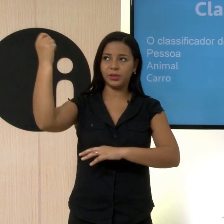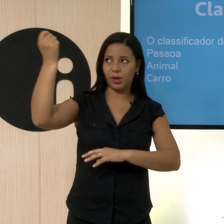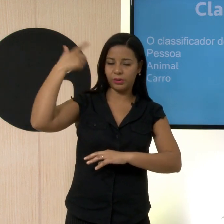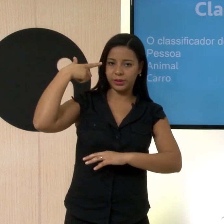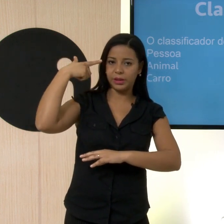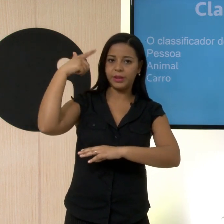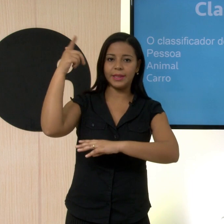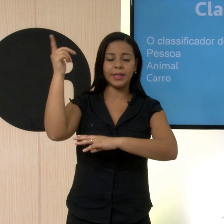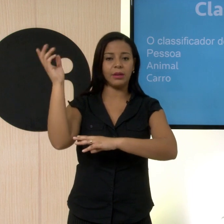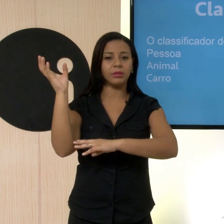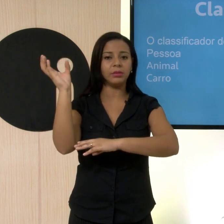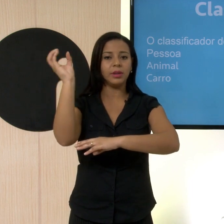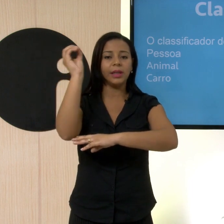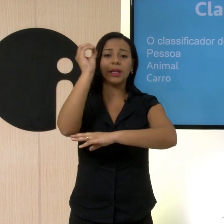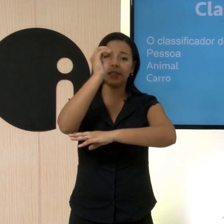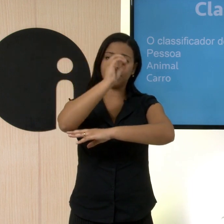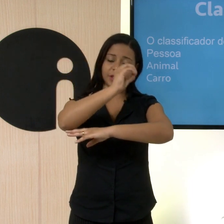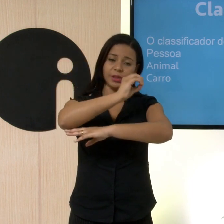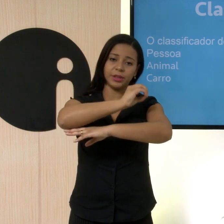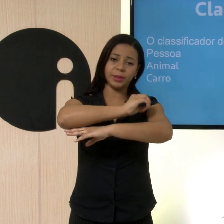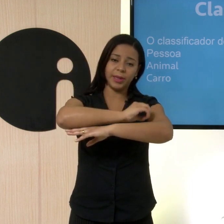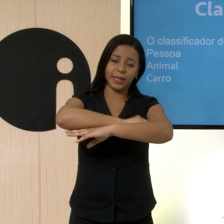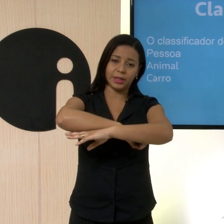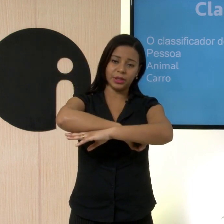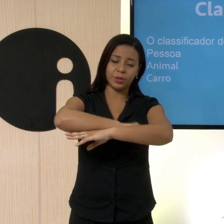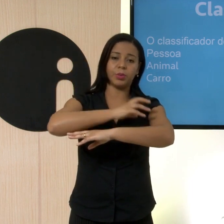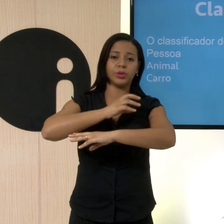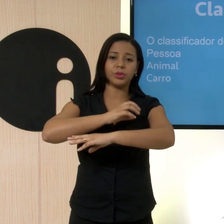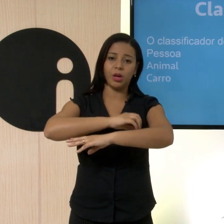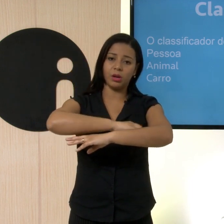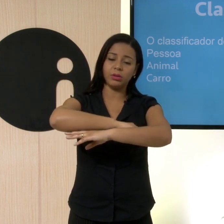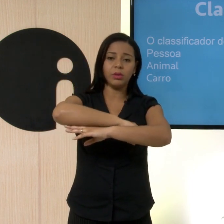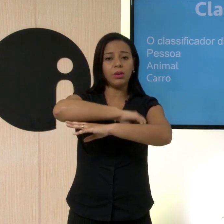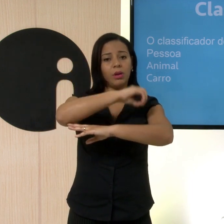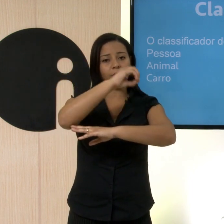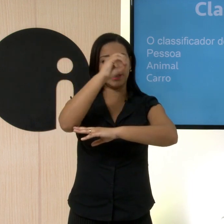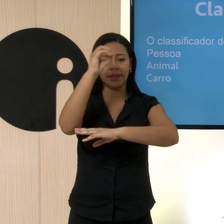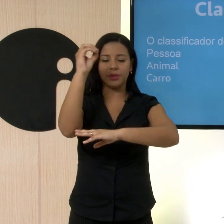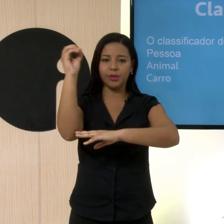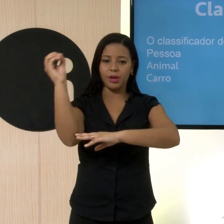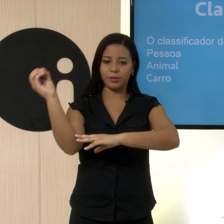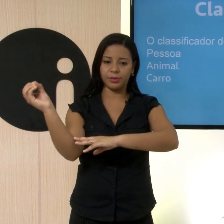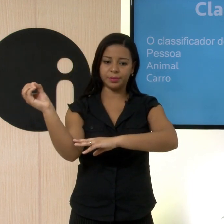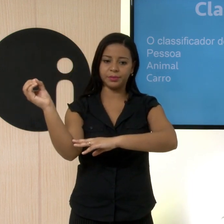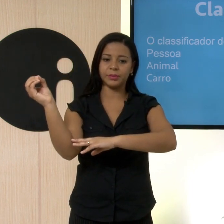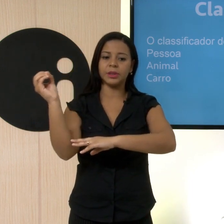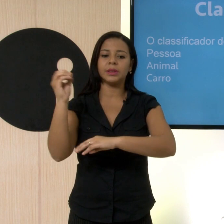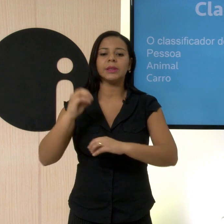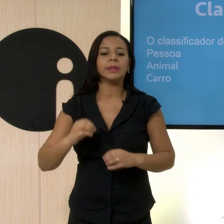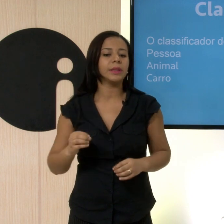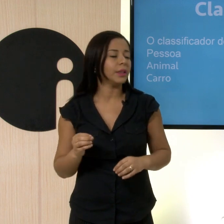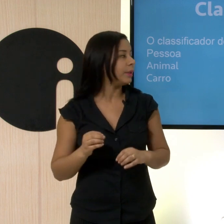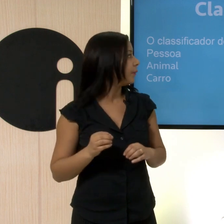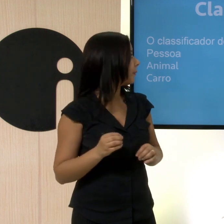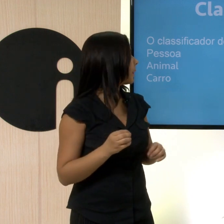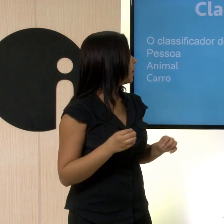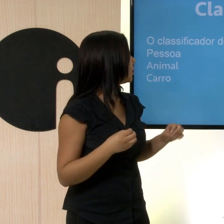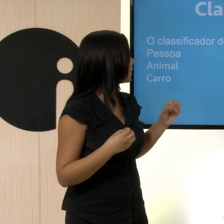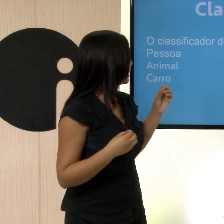Sol, então esse é um classificador também, de pôr do sol ou nascer do sol. Então, temos